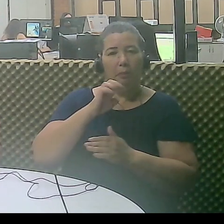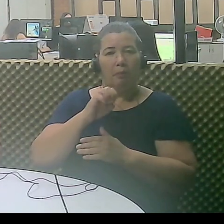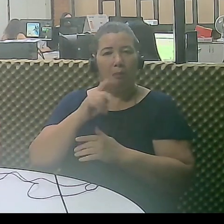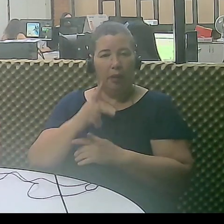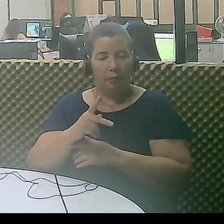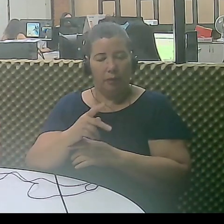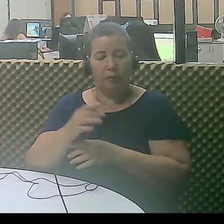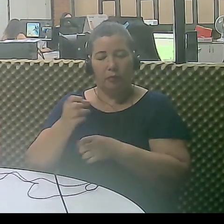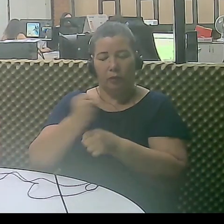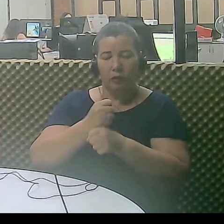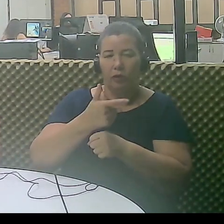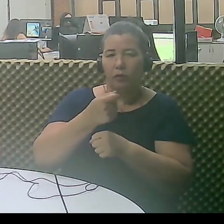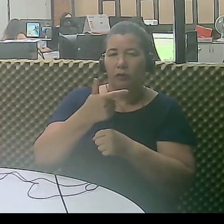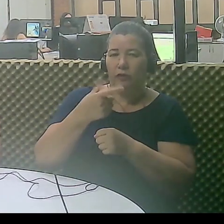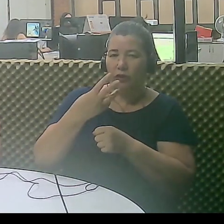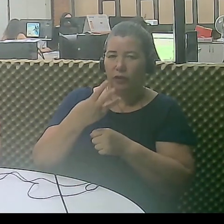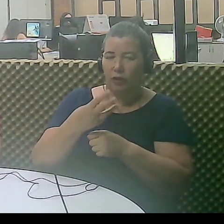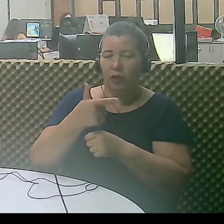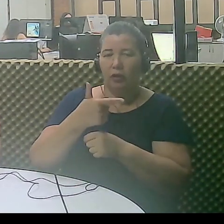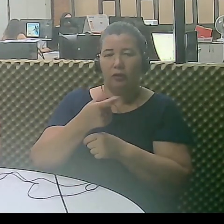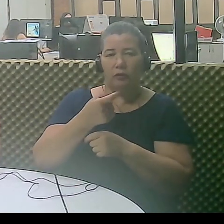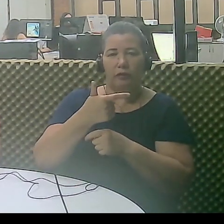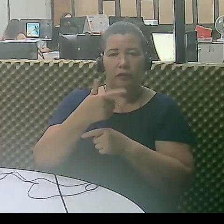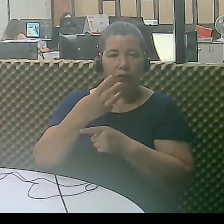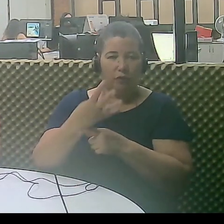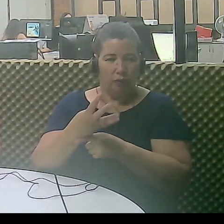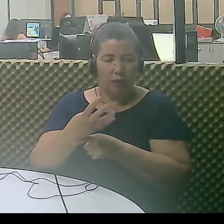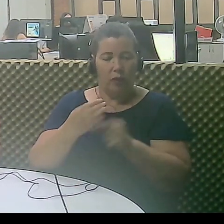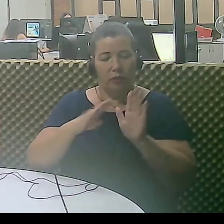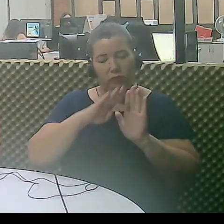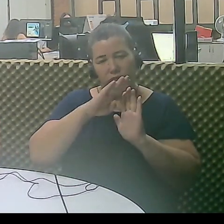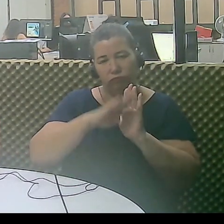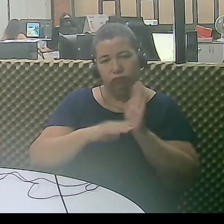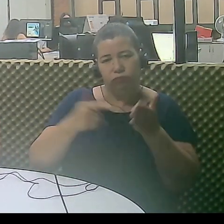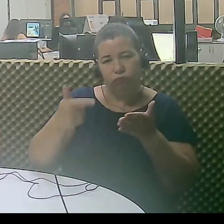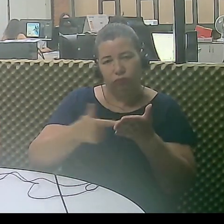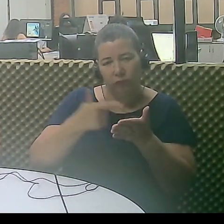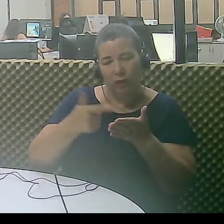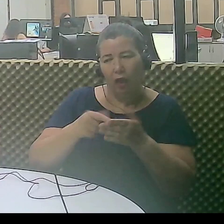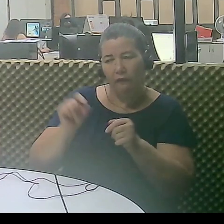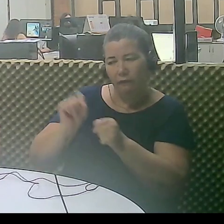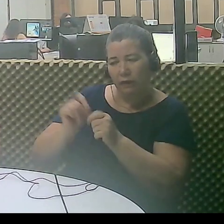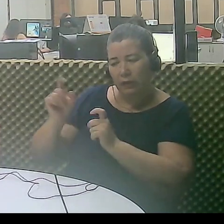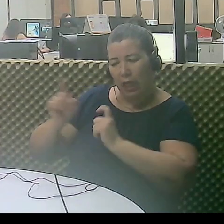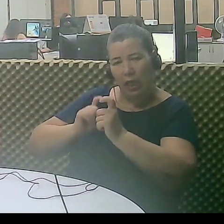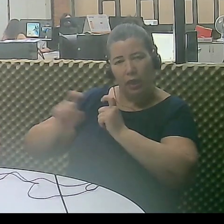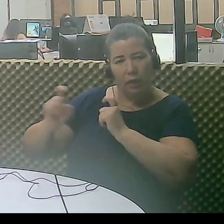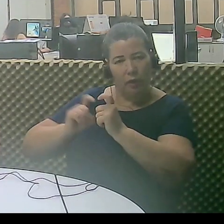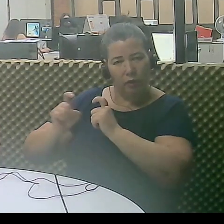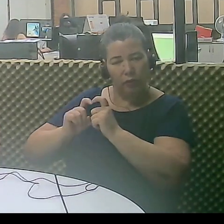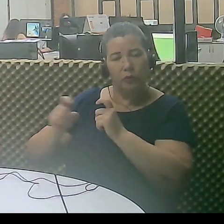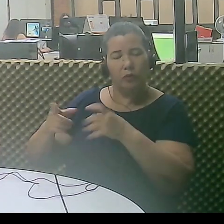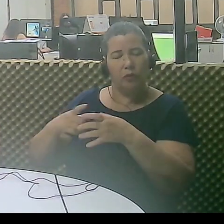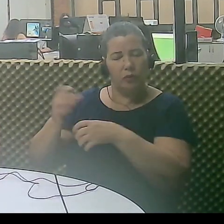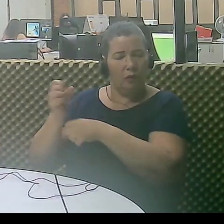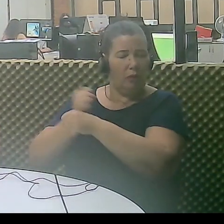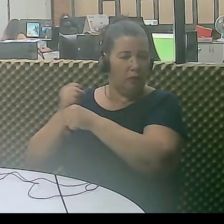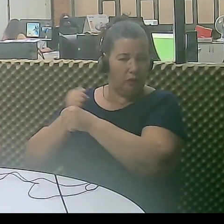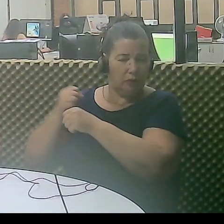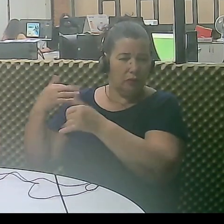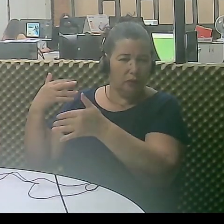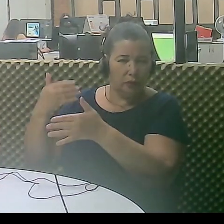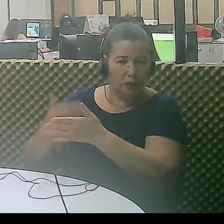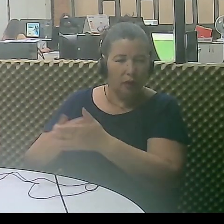biênio 2023-2024. A cartilha é resultado de diversas reuniões realizadas durante todo o ano e